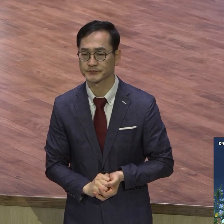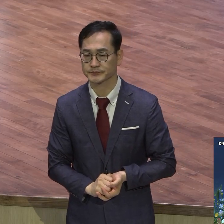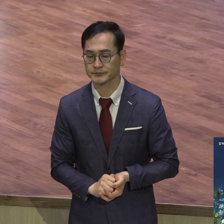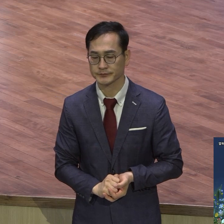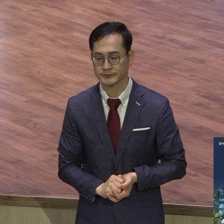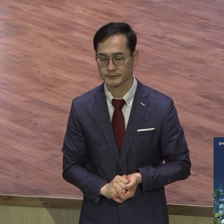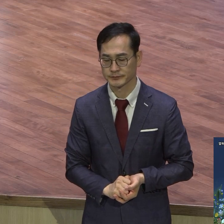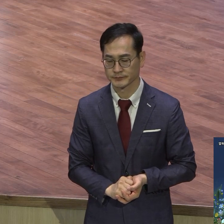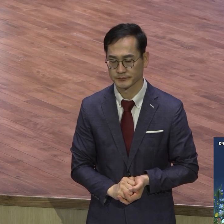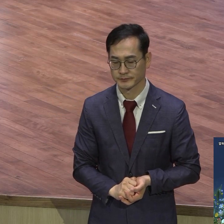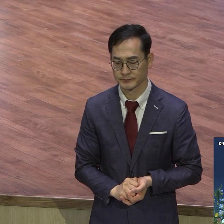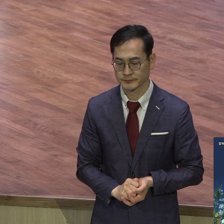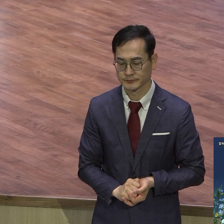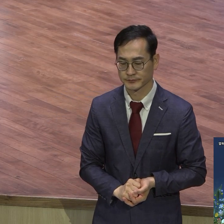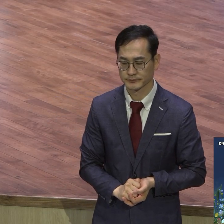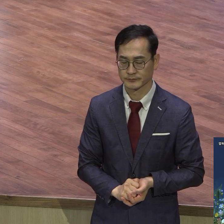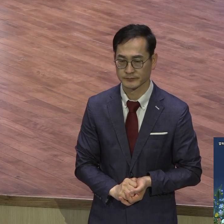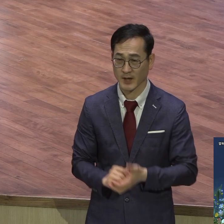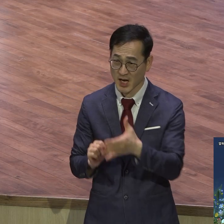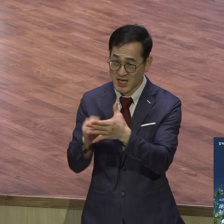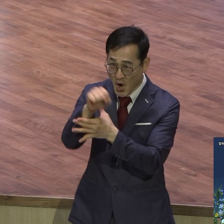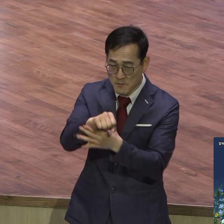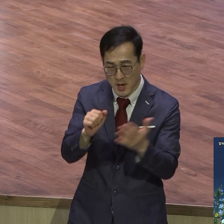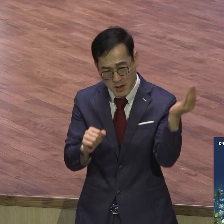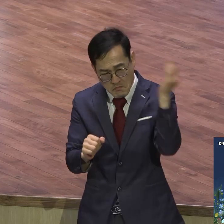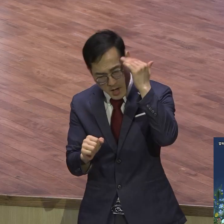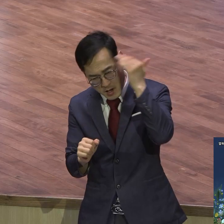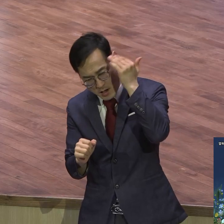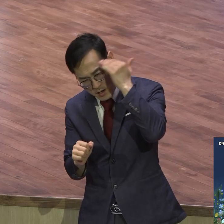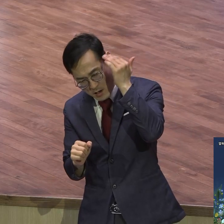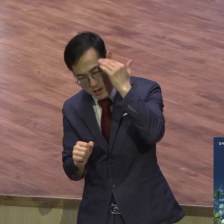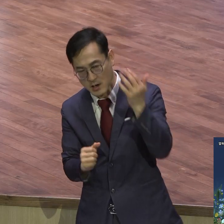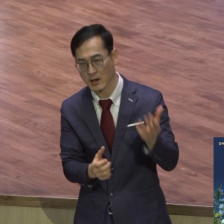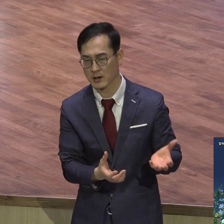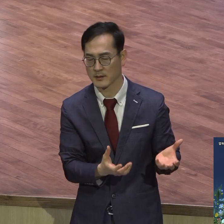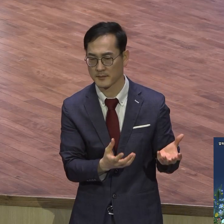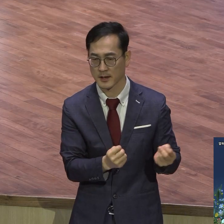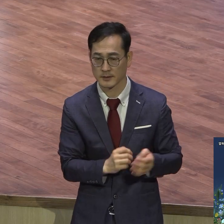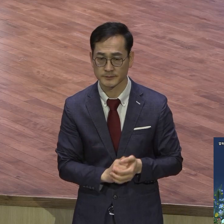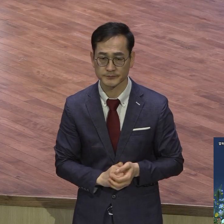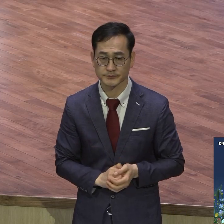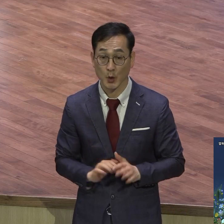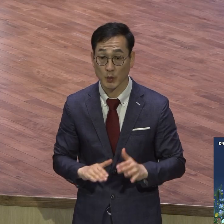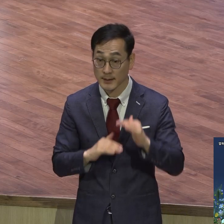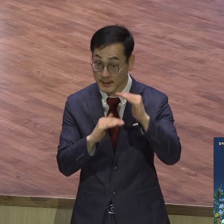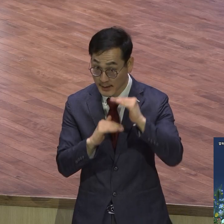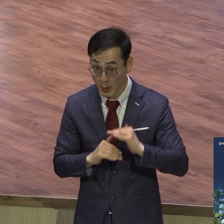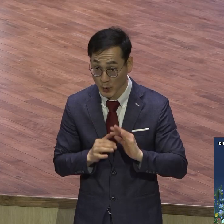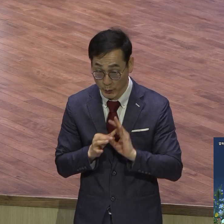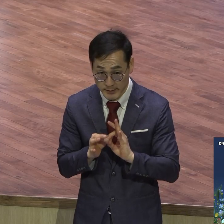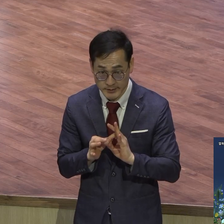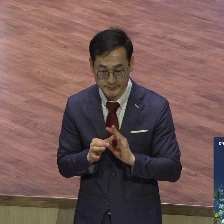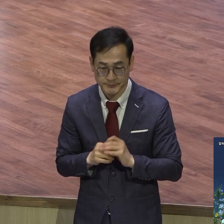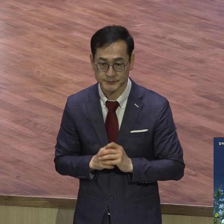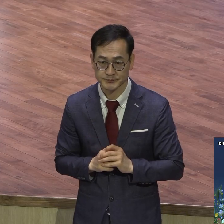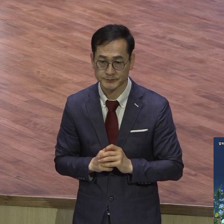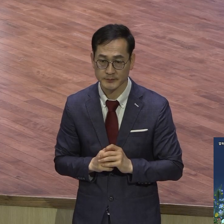열매 맺지 못하도록 유혹하는 게 있어요. 오늘 본문 말씀을 통해 예수님께서